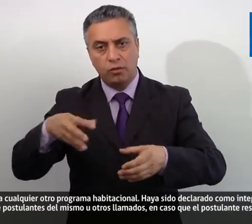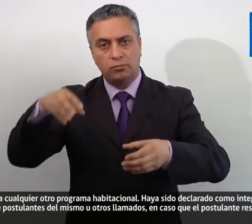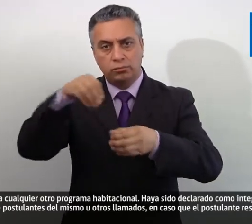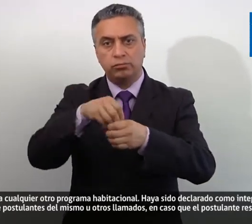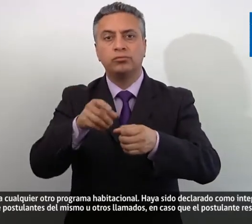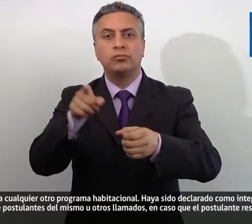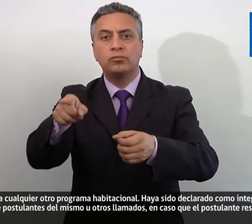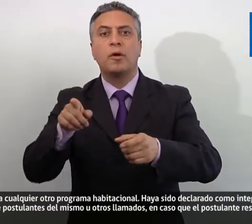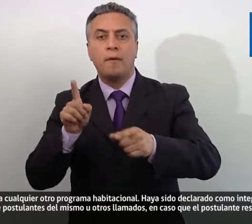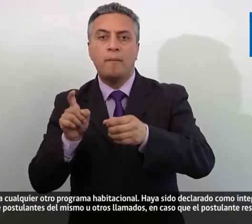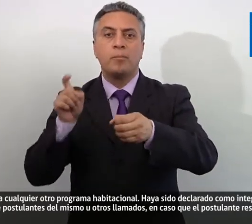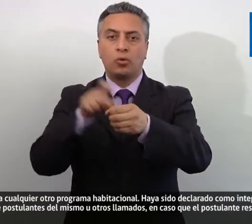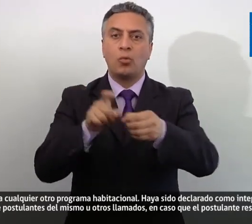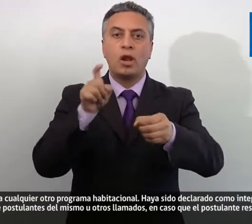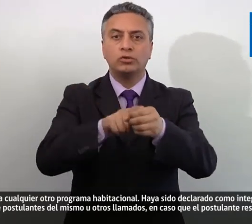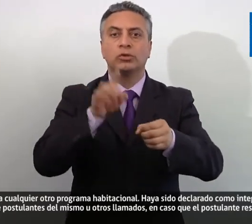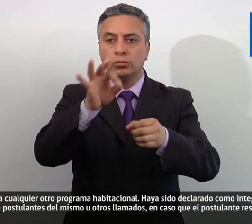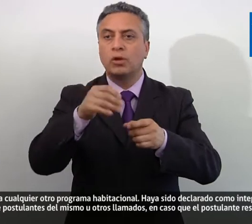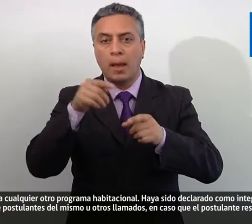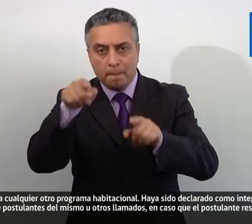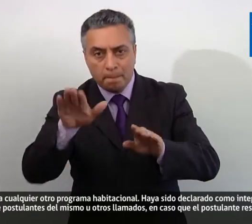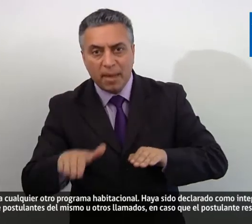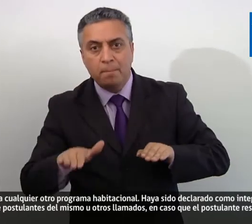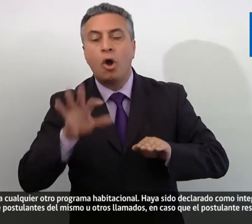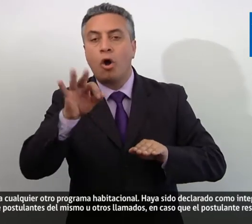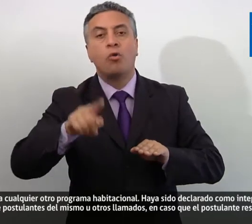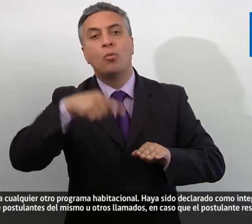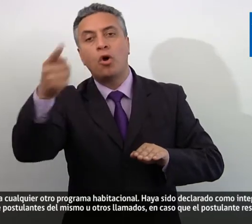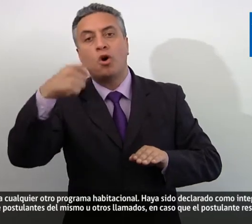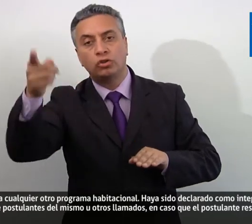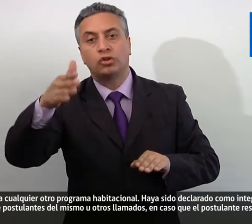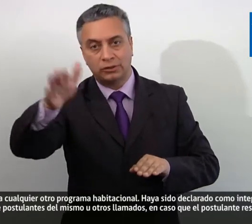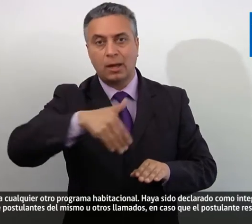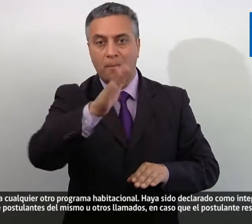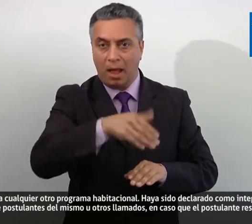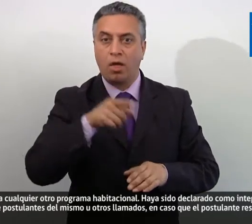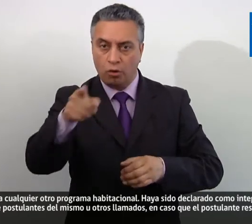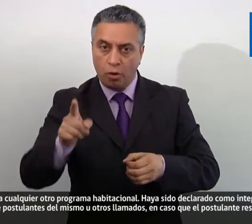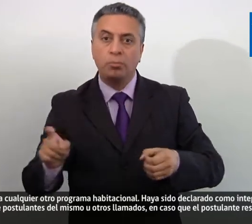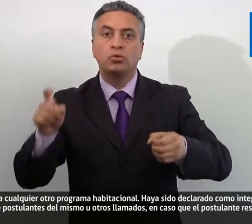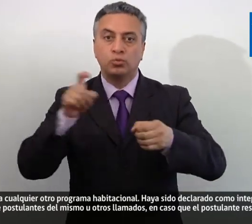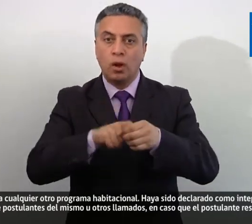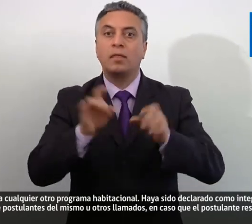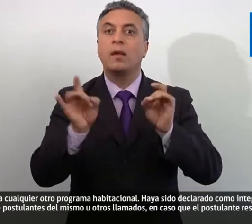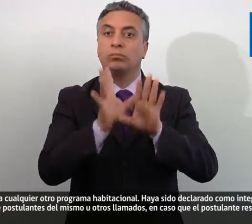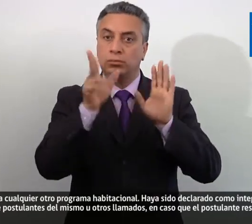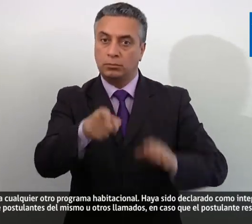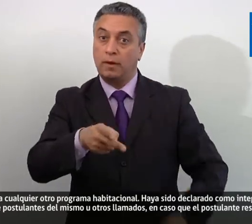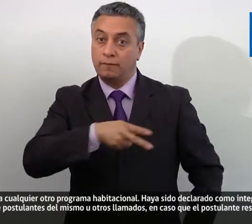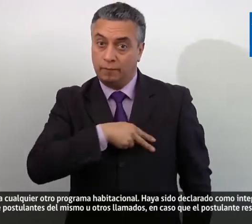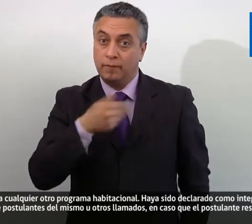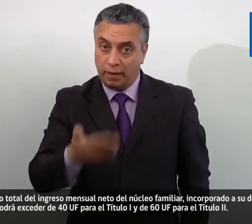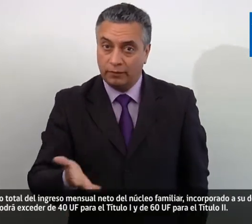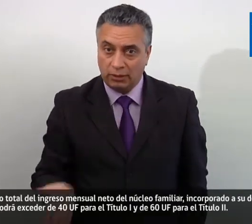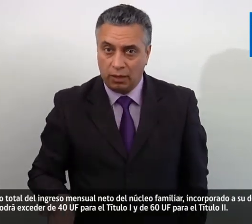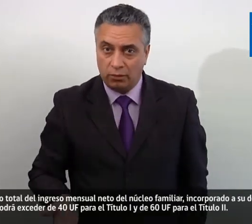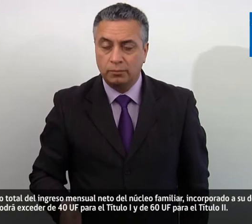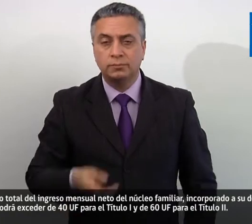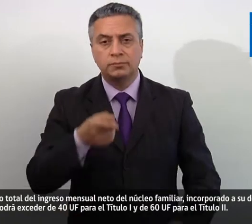de postulaciones del mismo u otros llamados en caso que el postulante resulte beneficiado. Declarar el